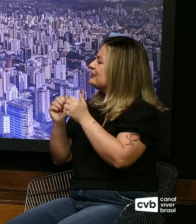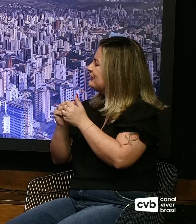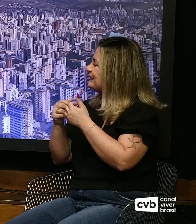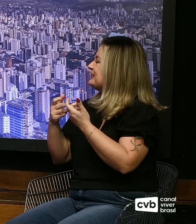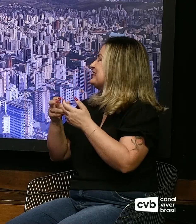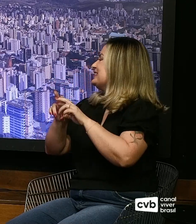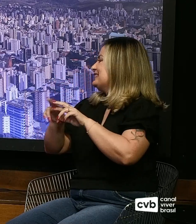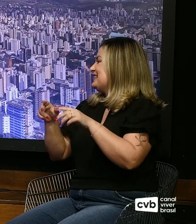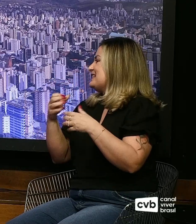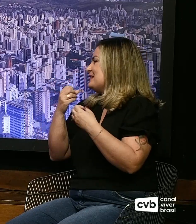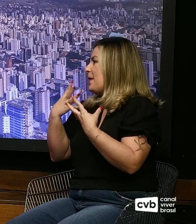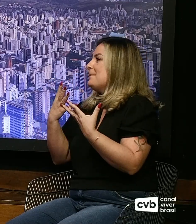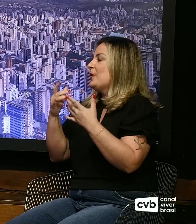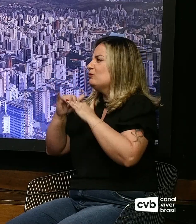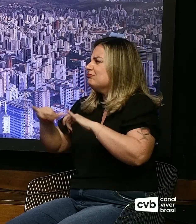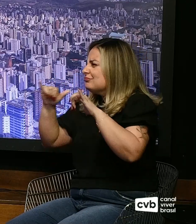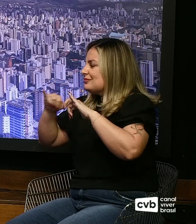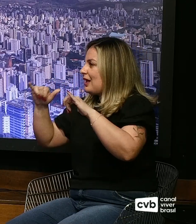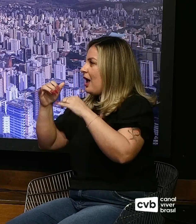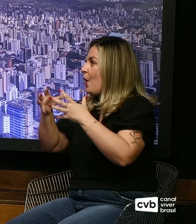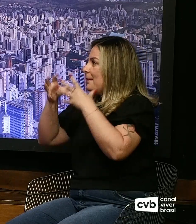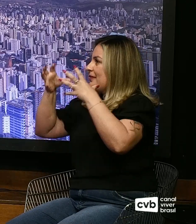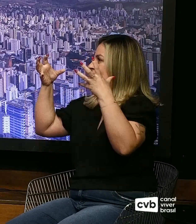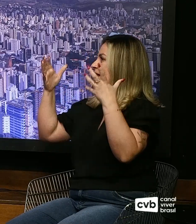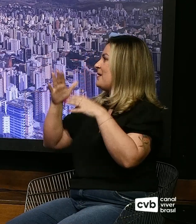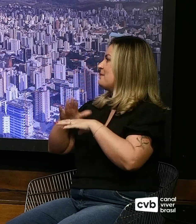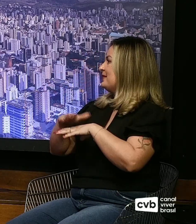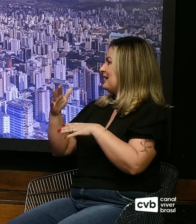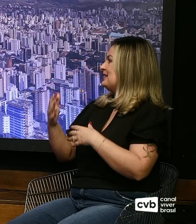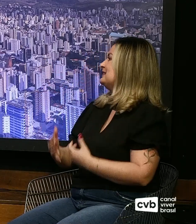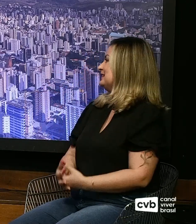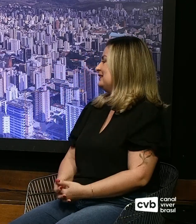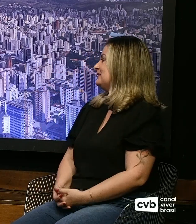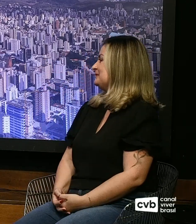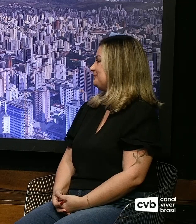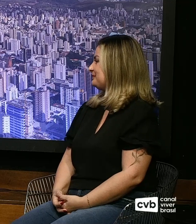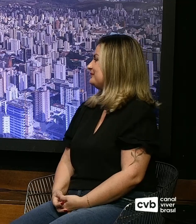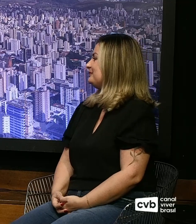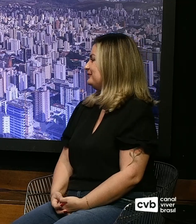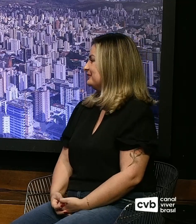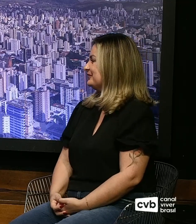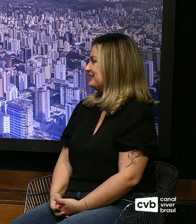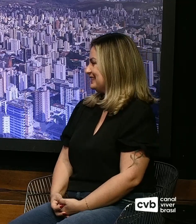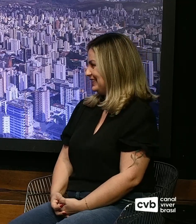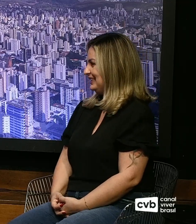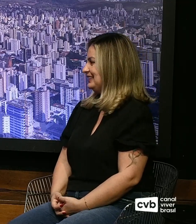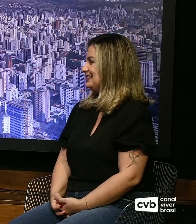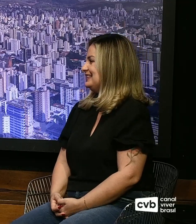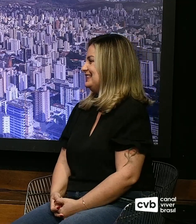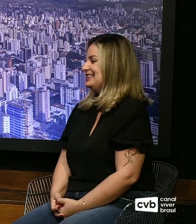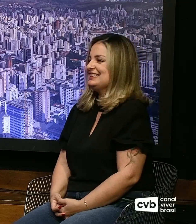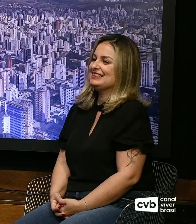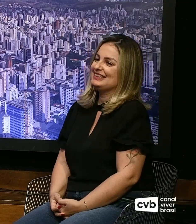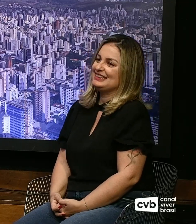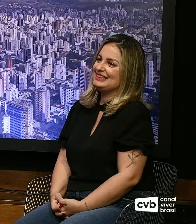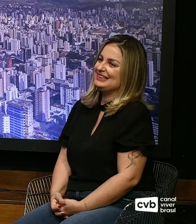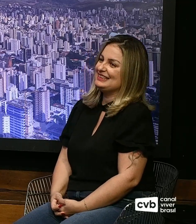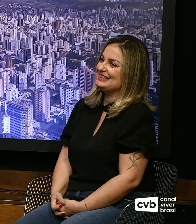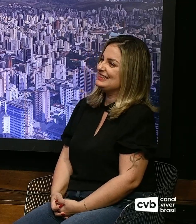de estudo. Então isso é muito bacana, né? É bom estar crescendo e trazer essa informação também. Maravilhosa a sua